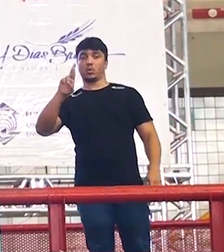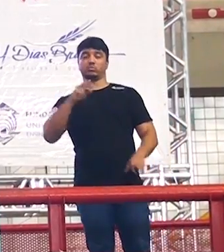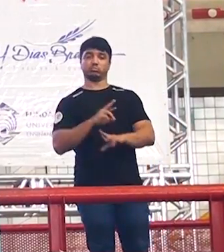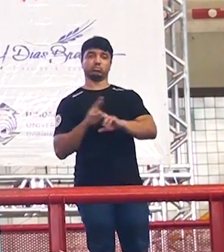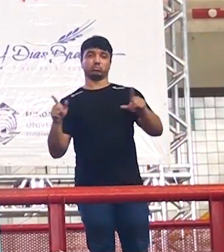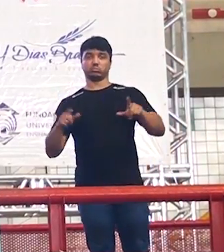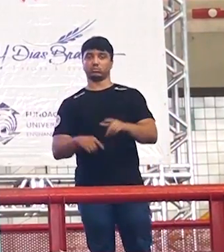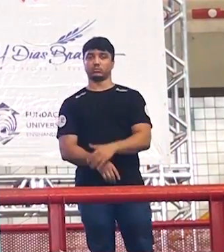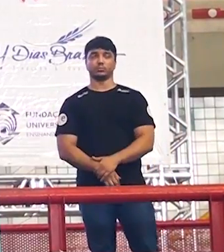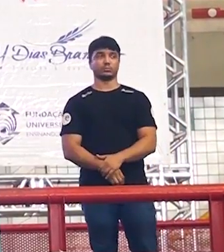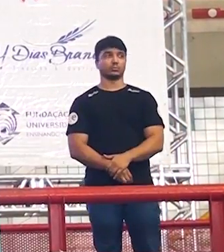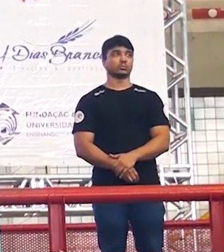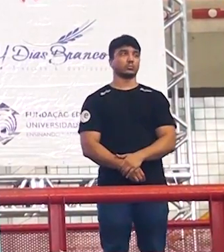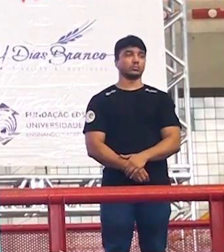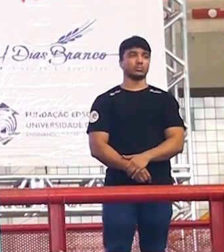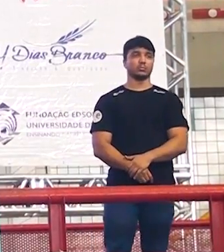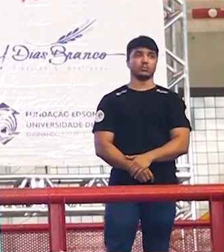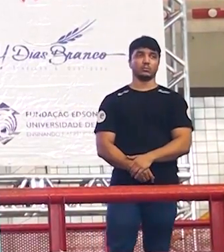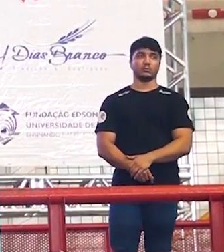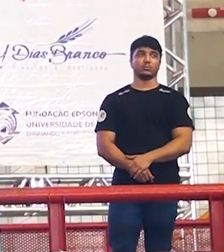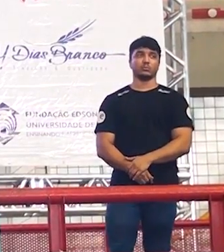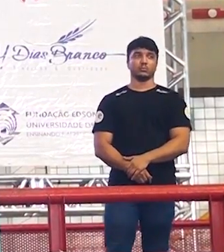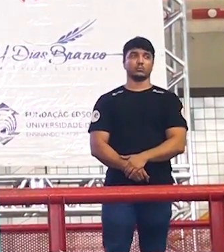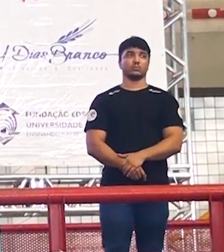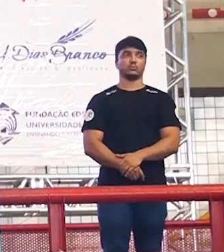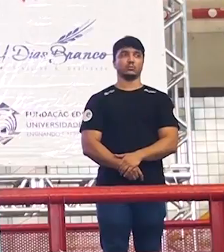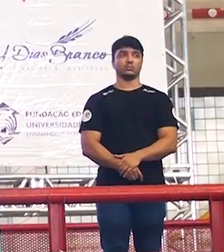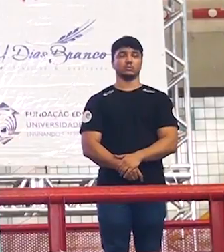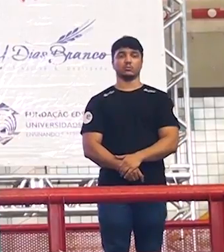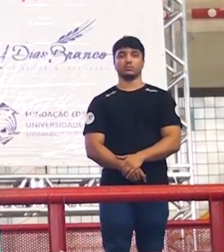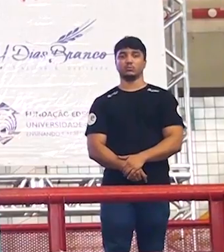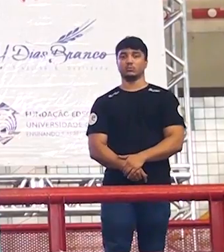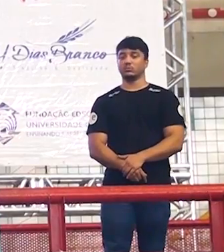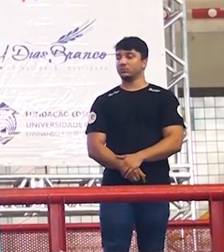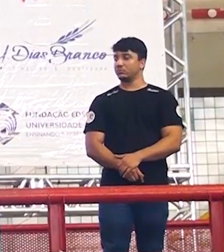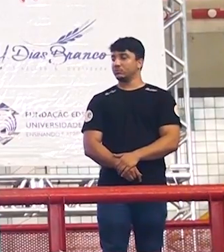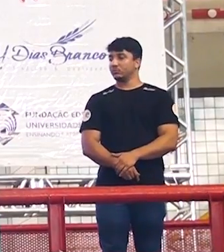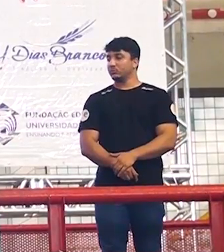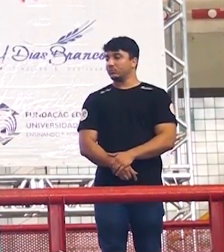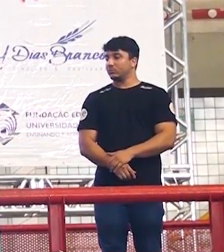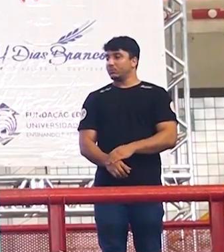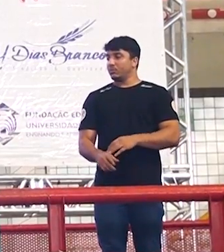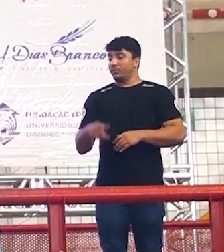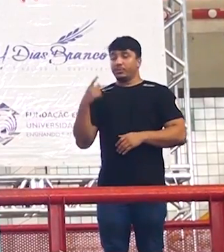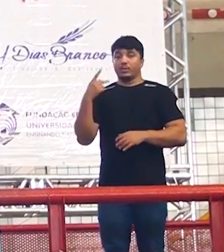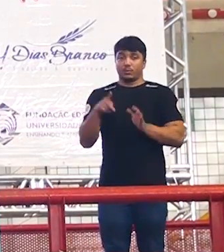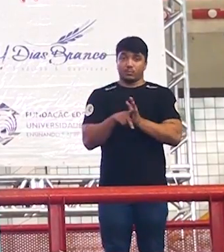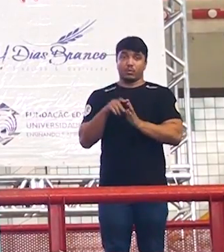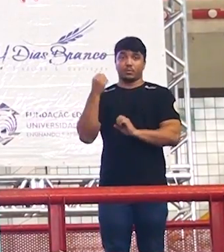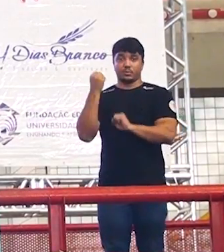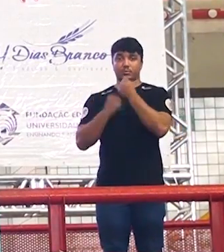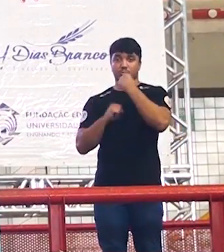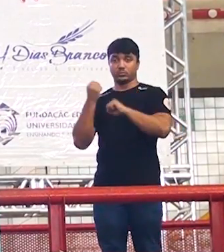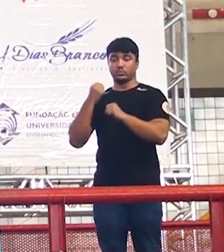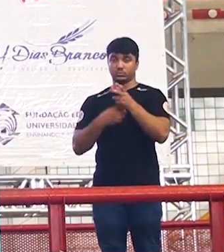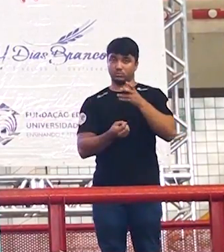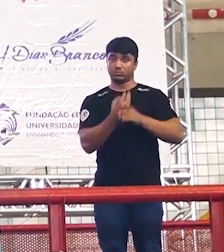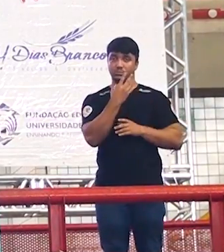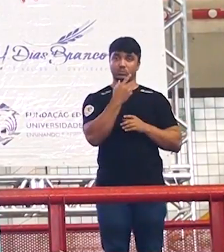polui. Tá? É uma instalação industrial, usada